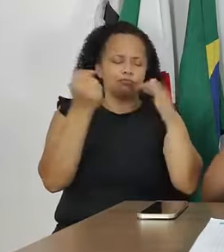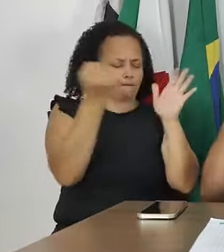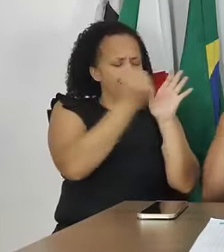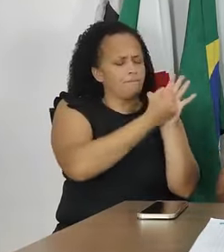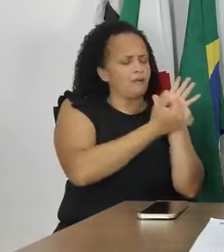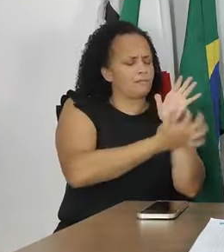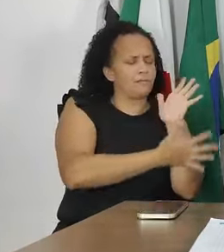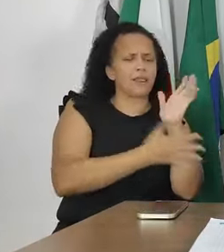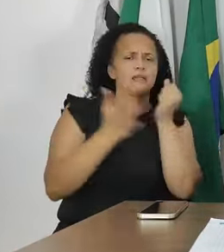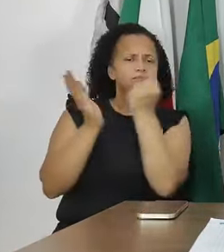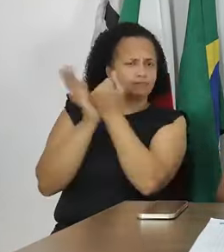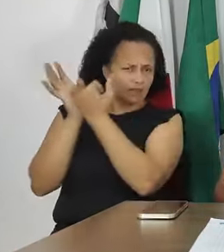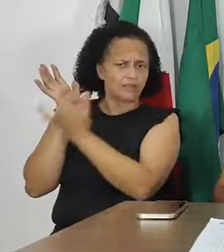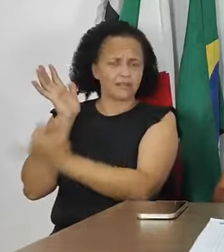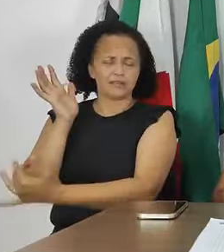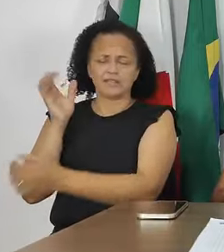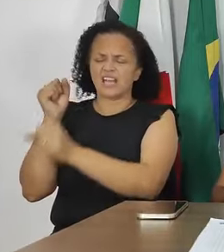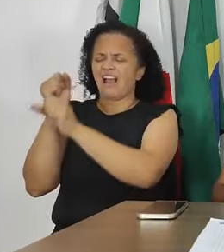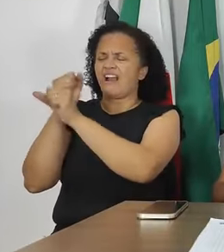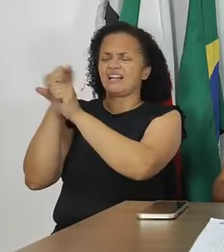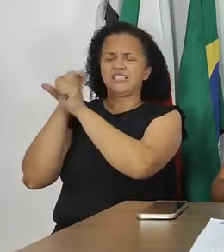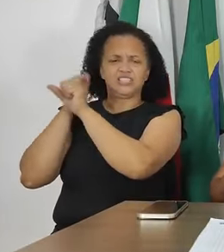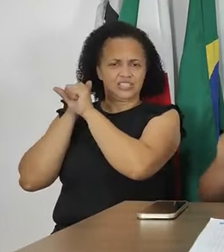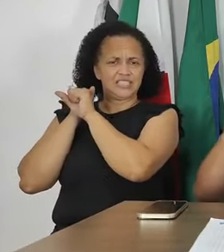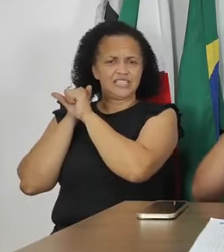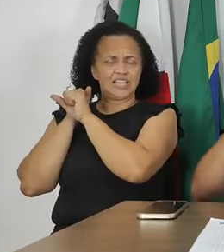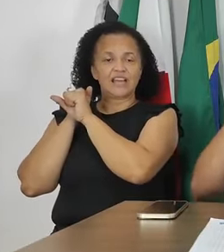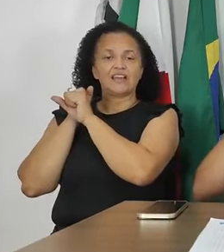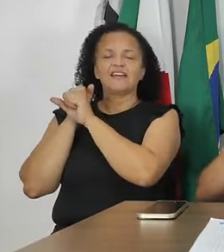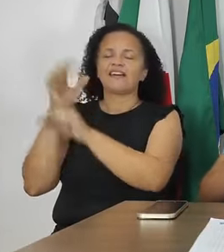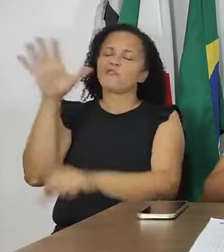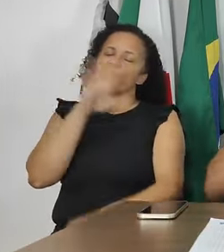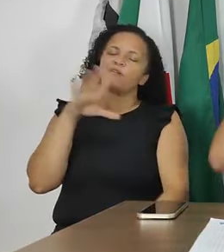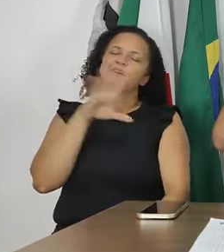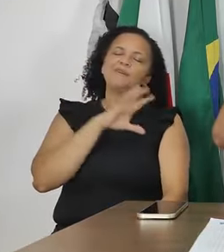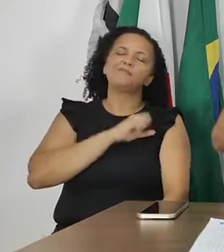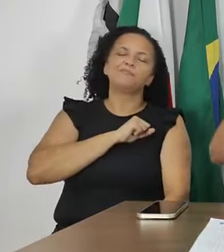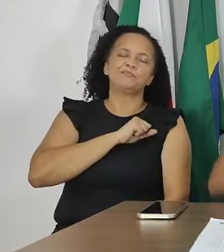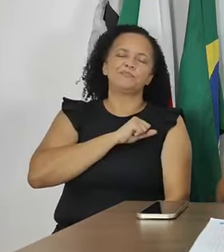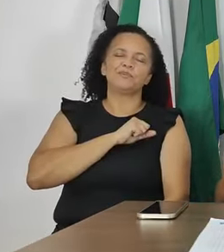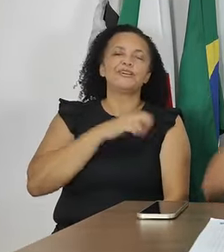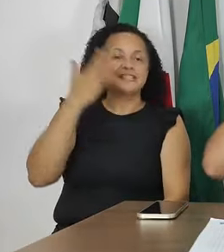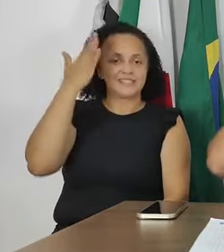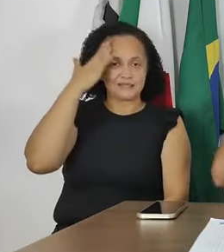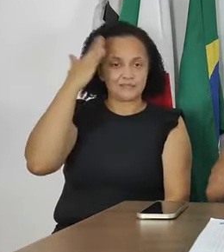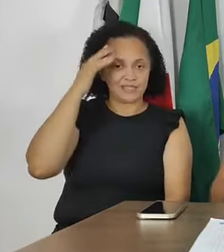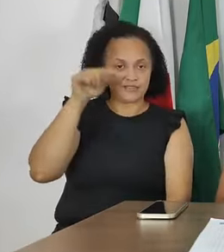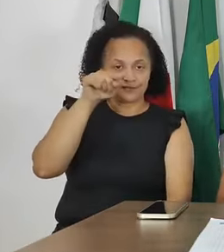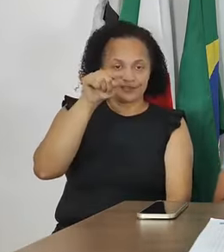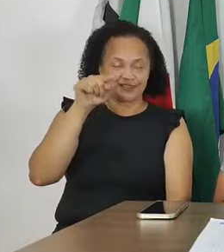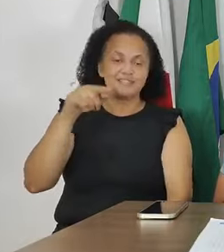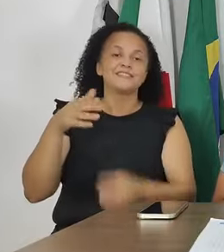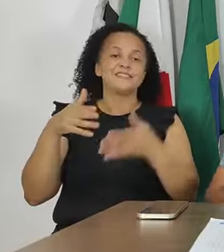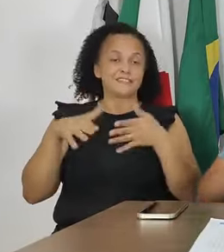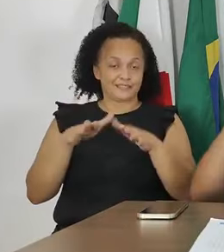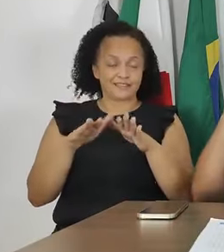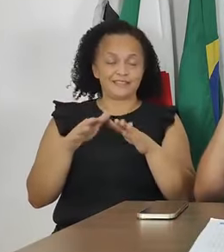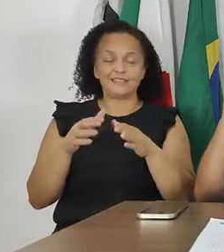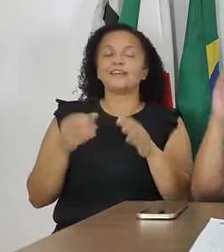há muitos anos atrás. Com amor e dedicação, Ele derramou o sangue dele por mim e por você.